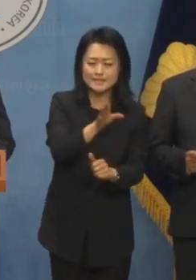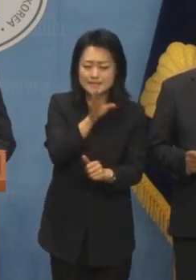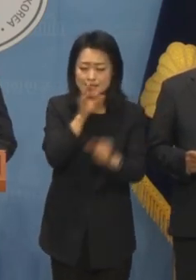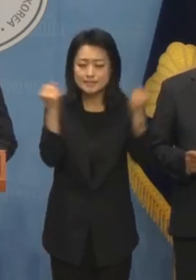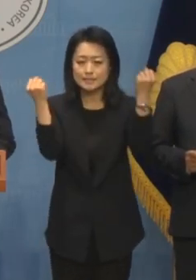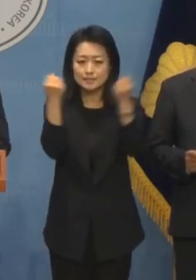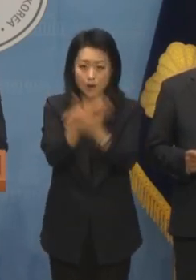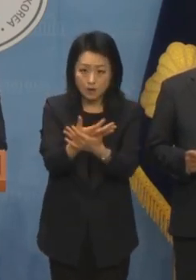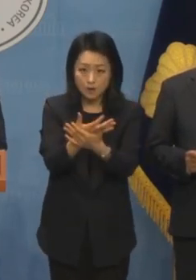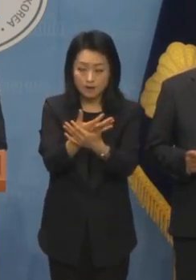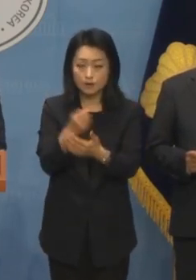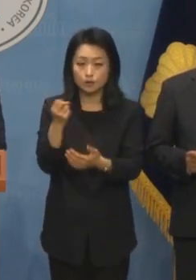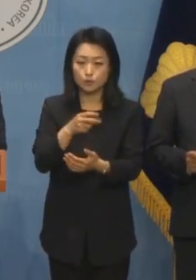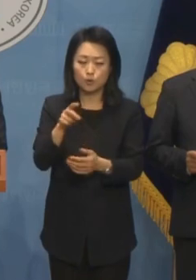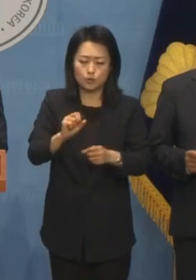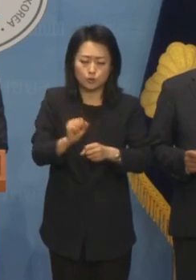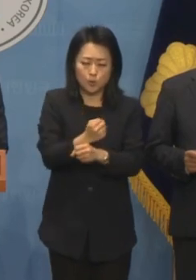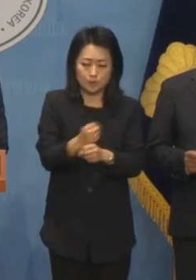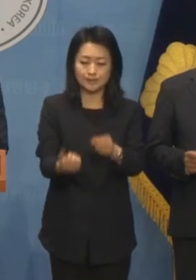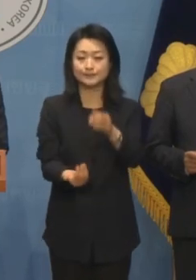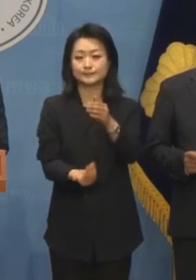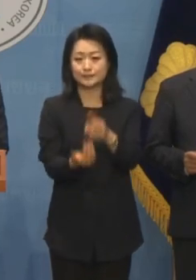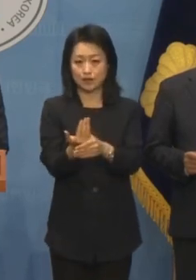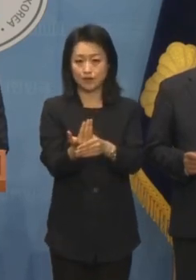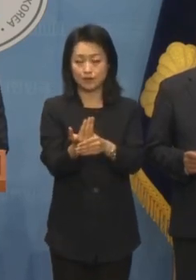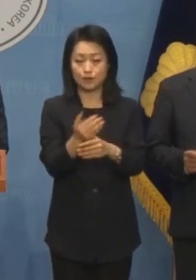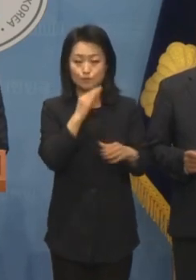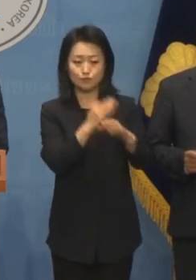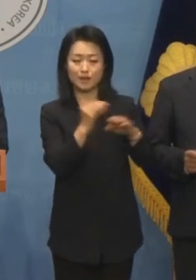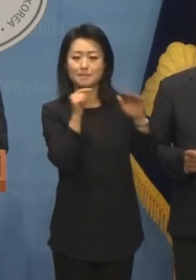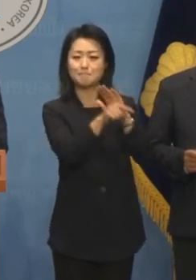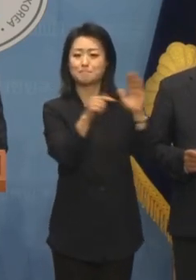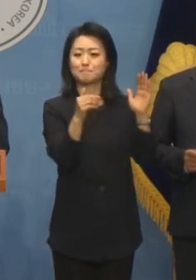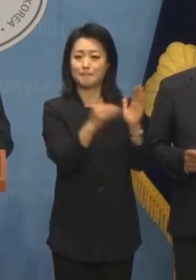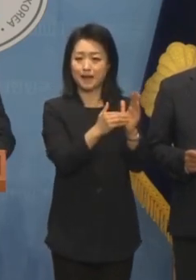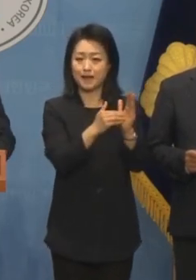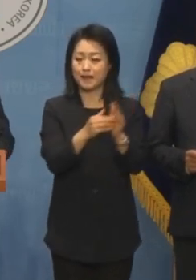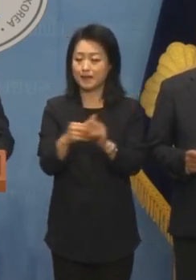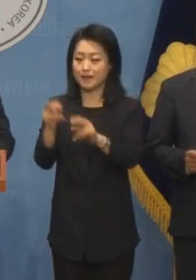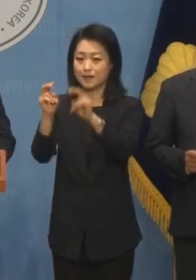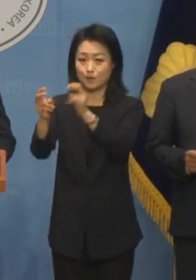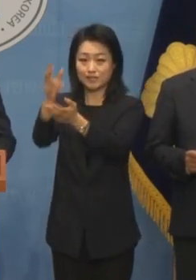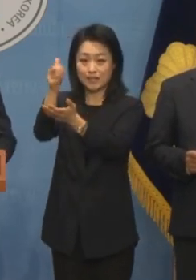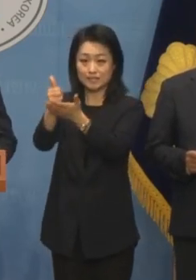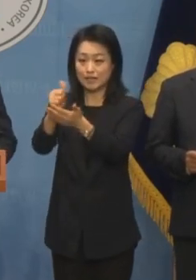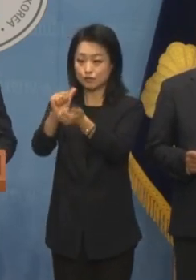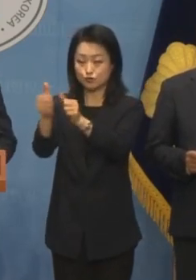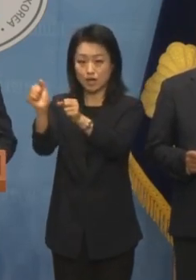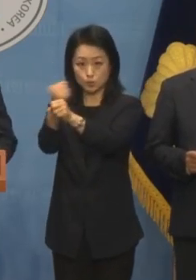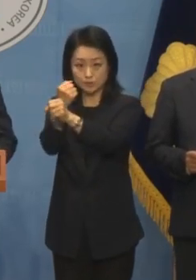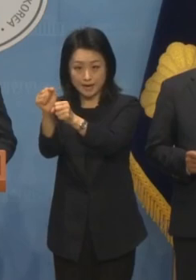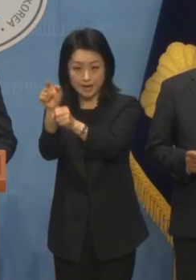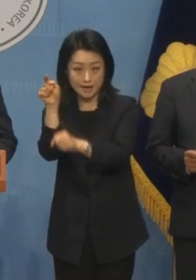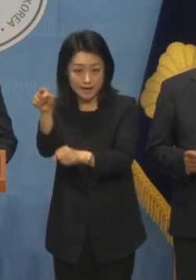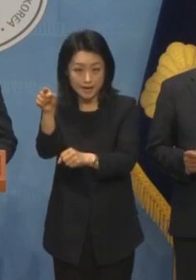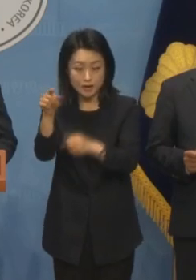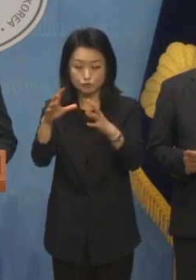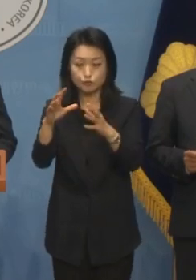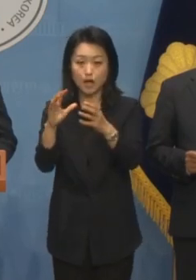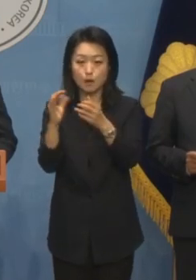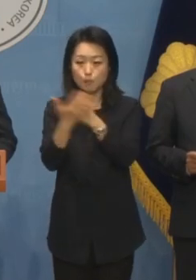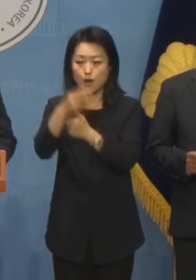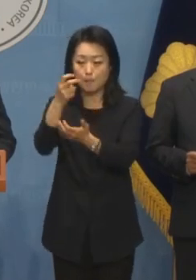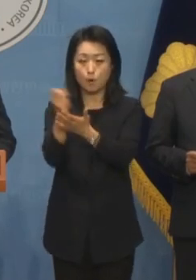수사입니다. 방북비용 대납이라는 정치적 프레임을 짜놓고 쌍방울 김성태 회장의 주가 조작과 국가보안법 위반